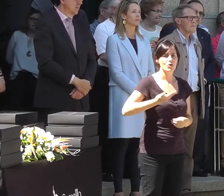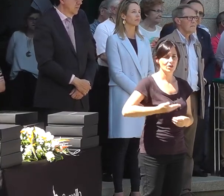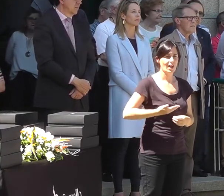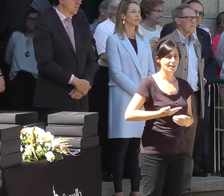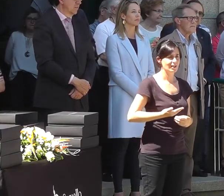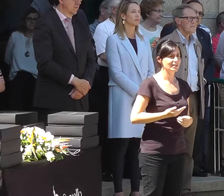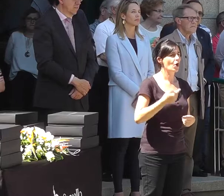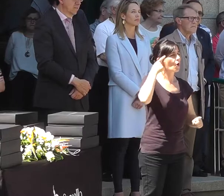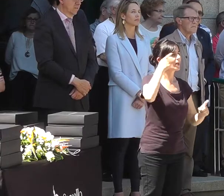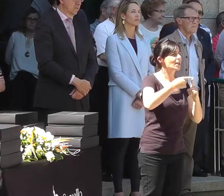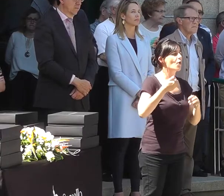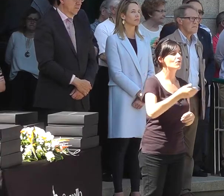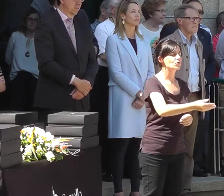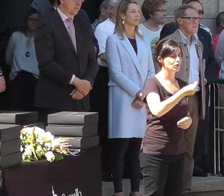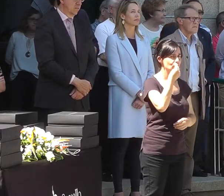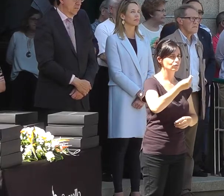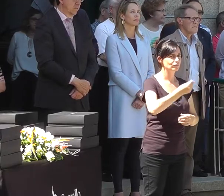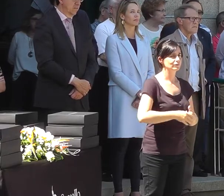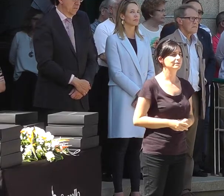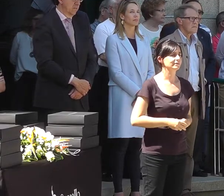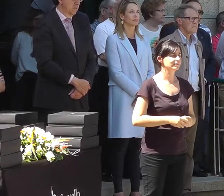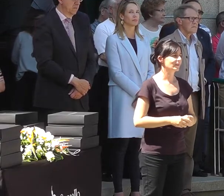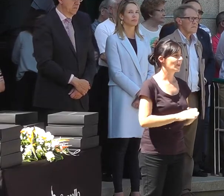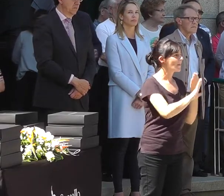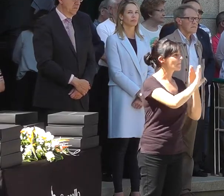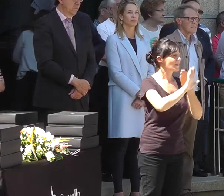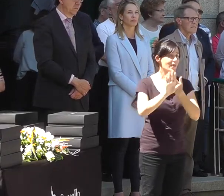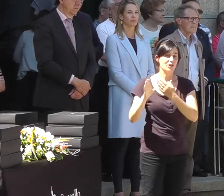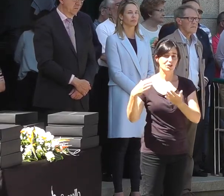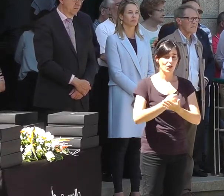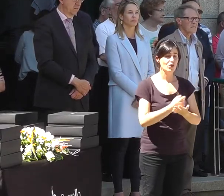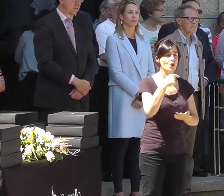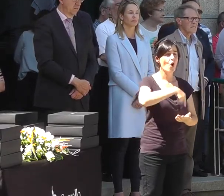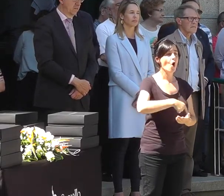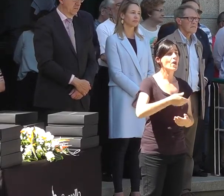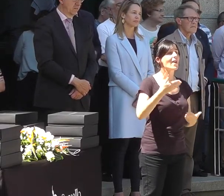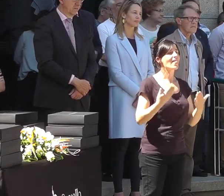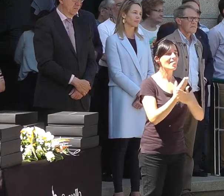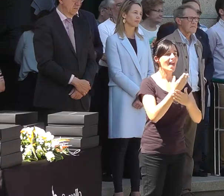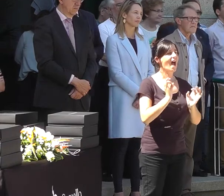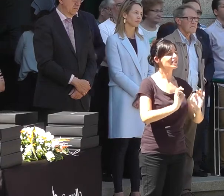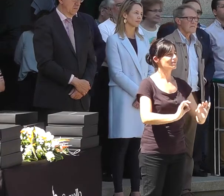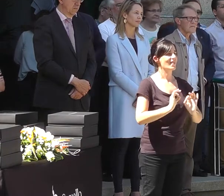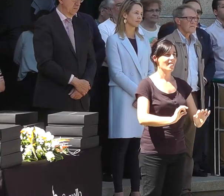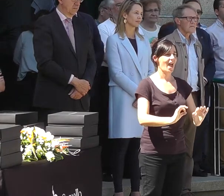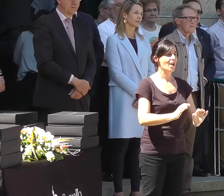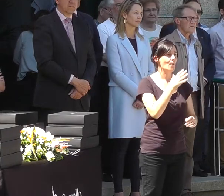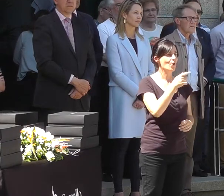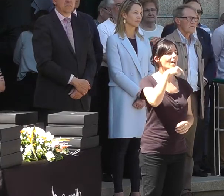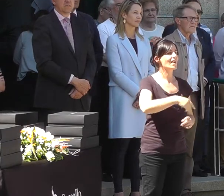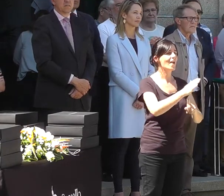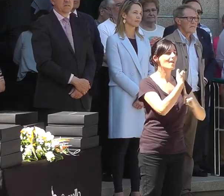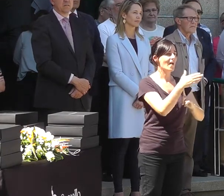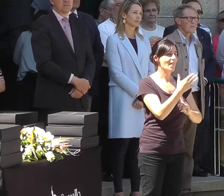futuro. Veciñas e veciños, hoxe é un gran día para Redondela. A nosa vila xa ten